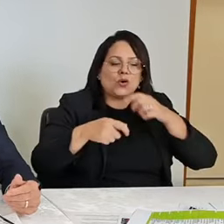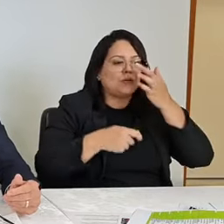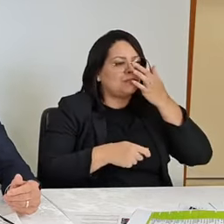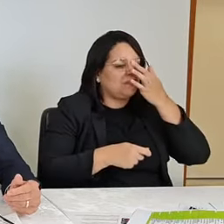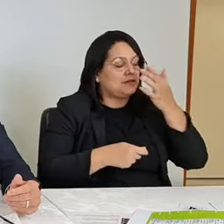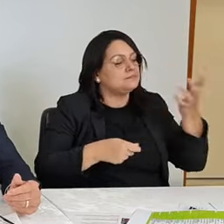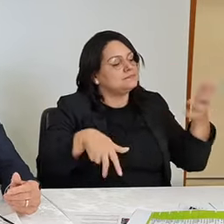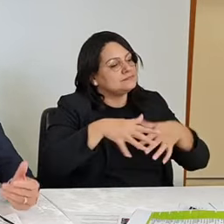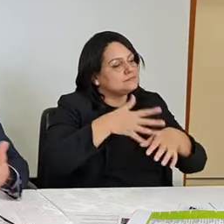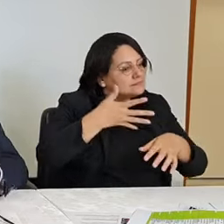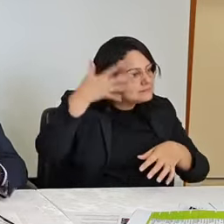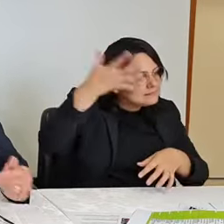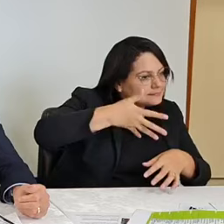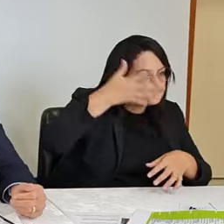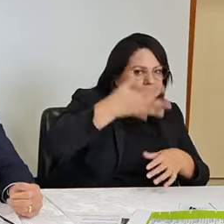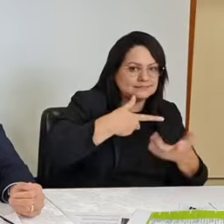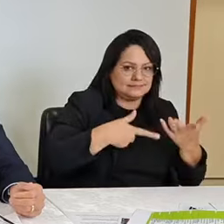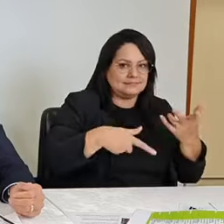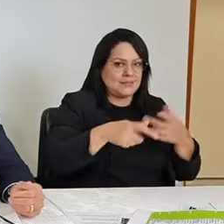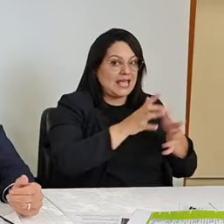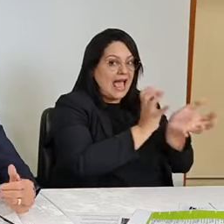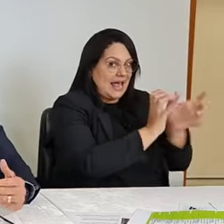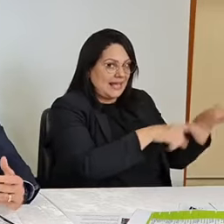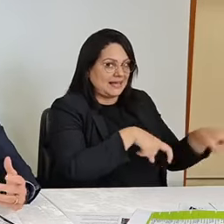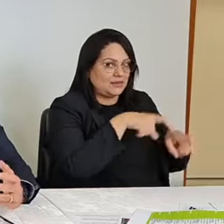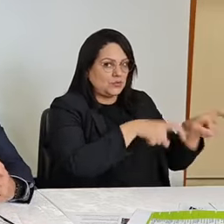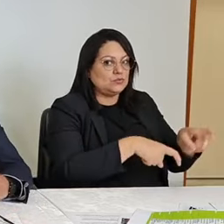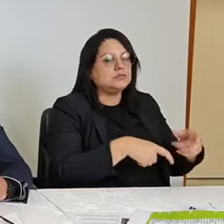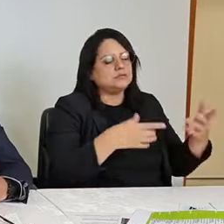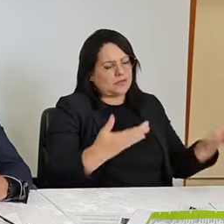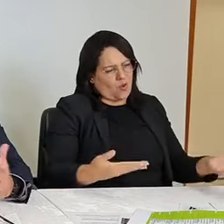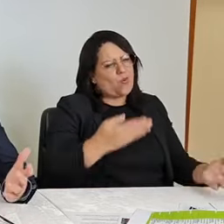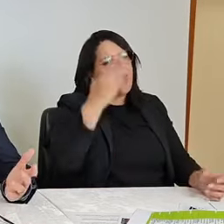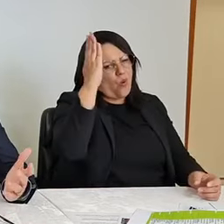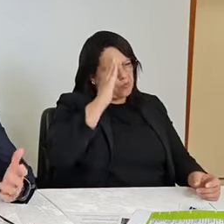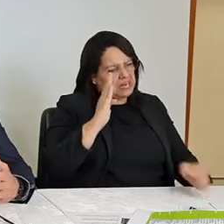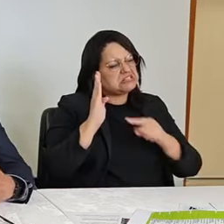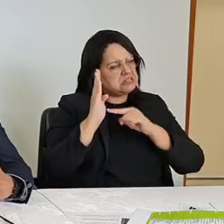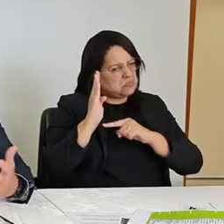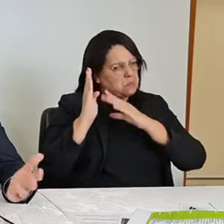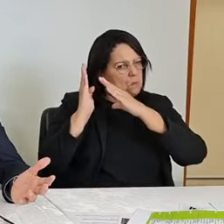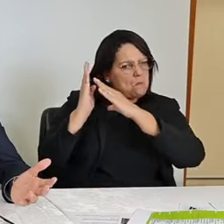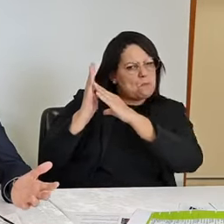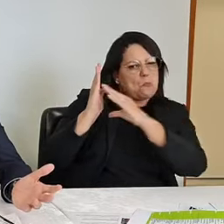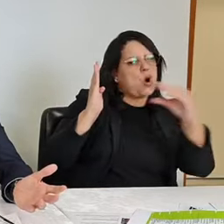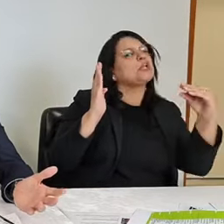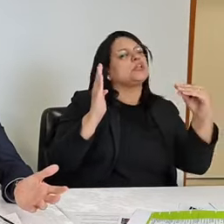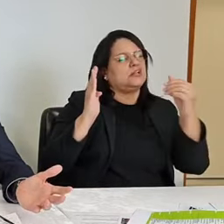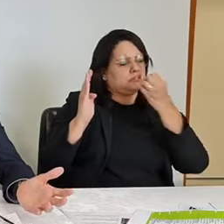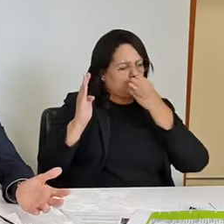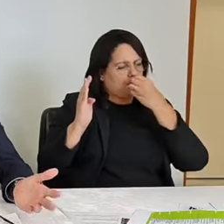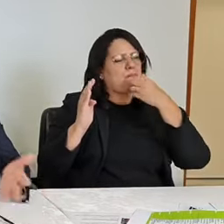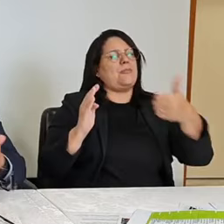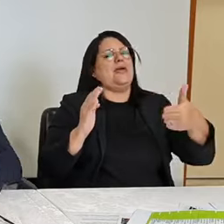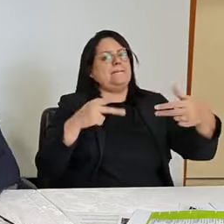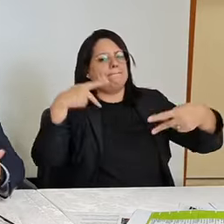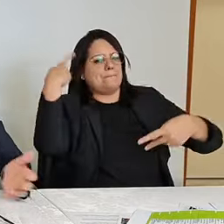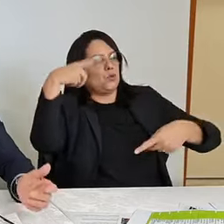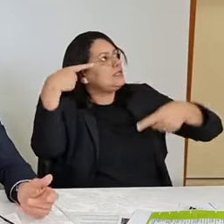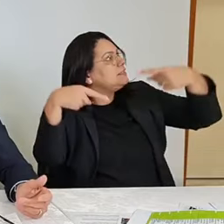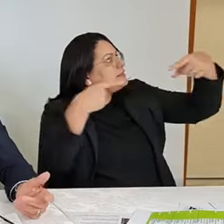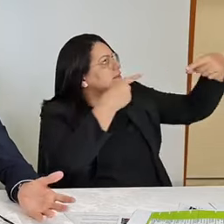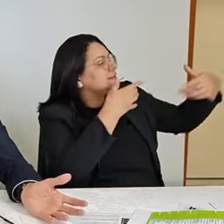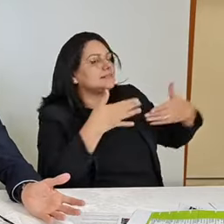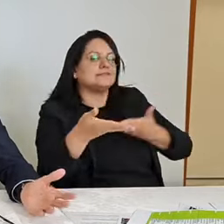também em especial do Ministério da Agricultura. Então o Brasil realmente é um exemplo, vai muito bem com sua política externa e